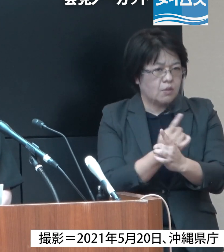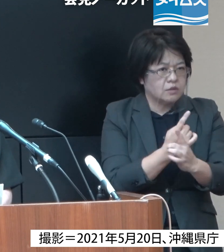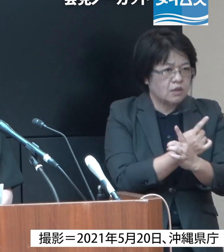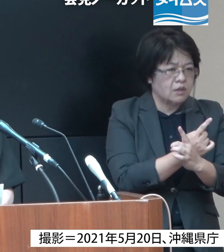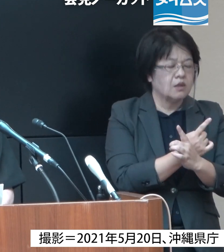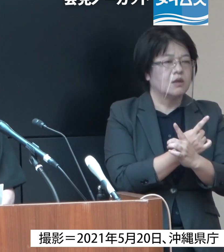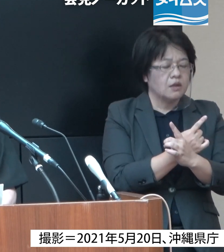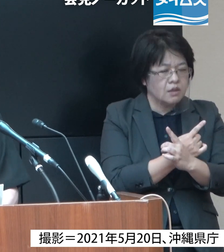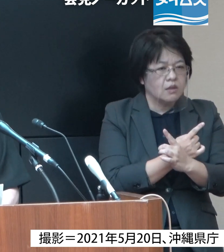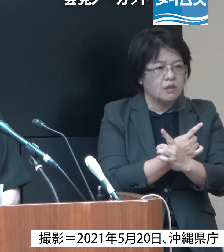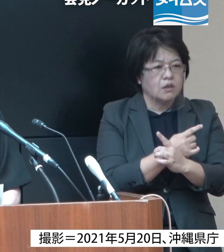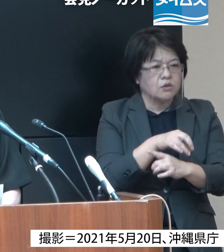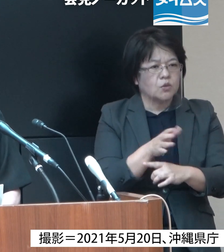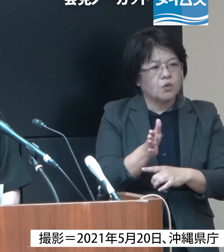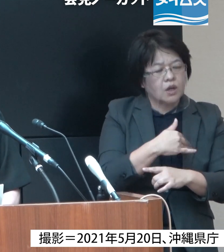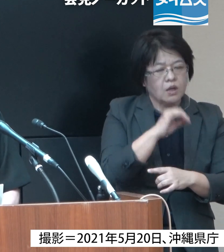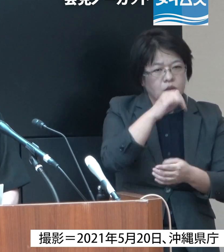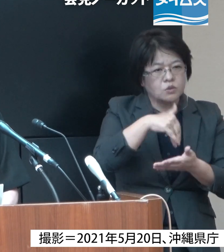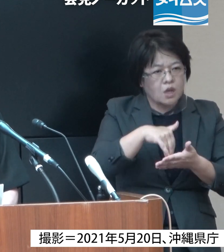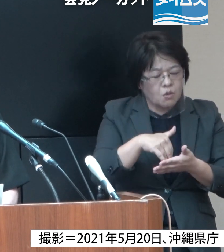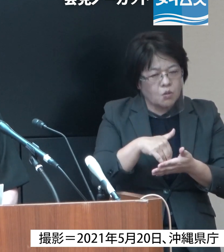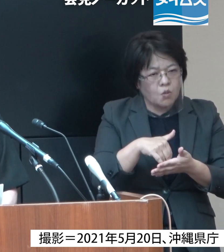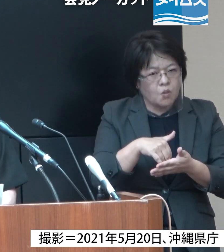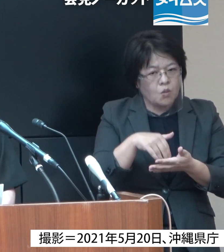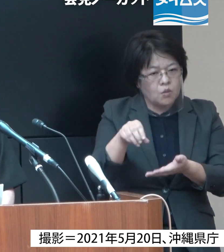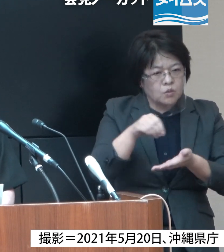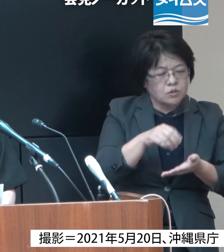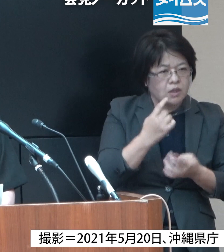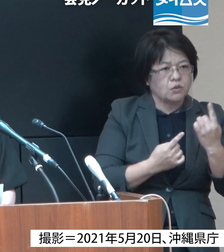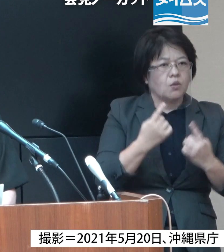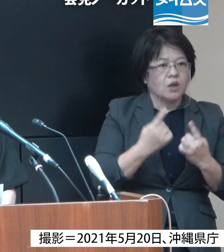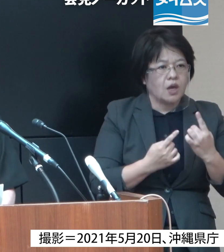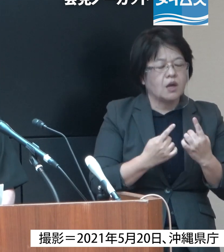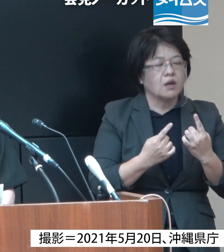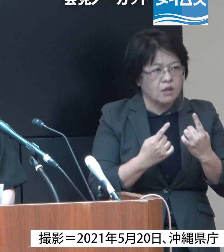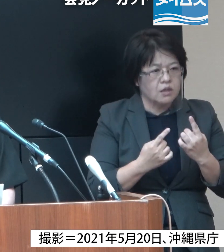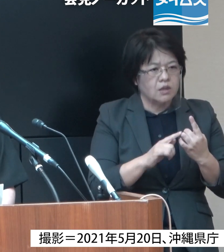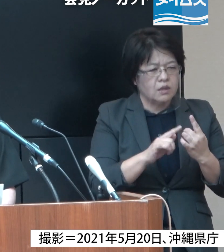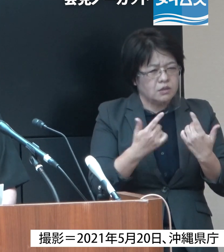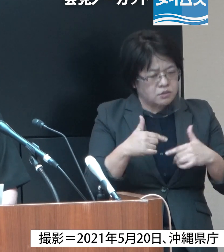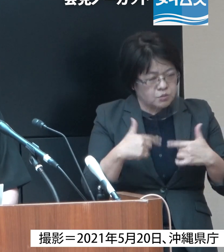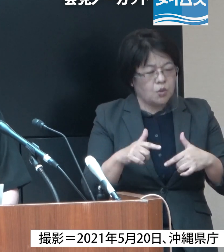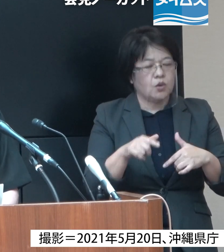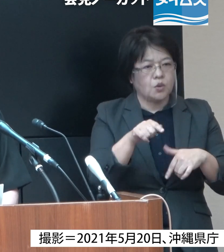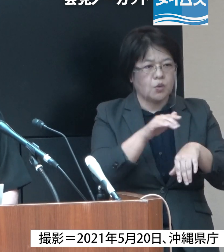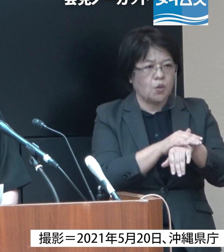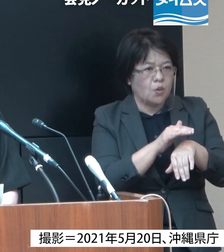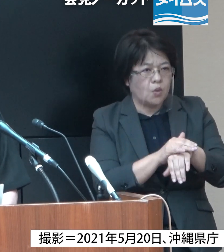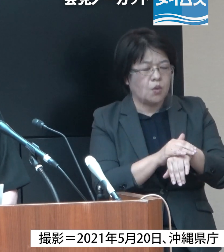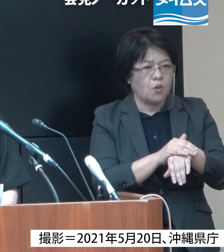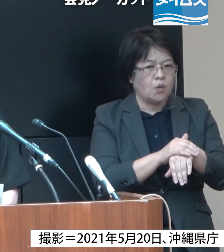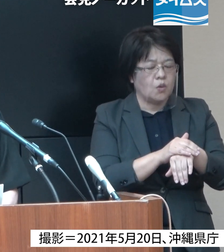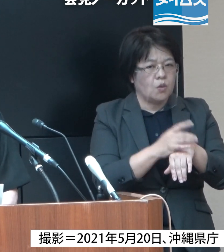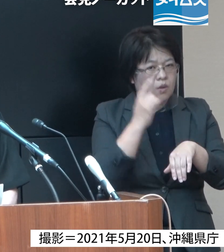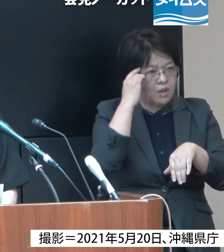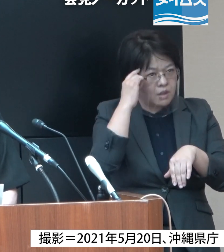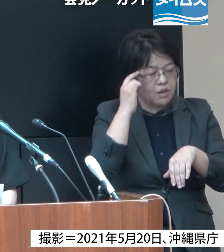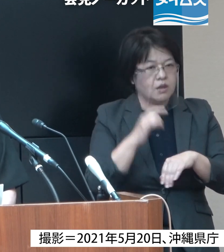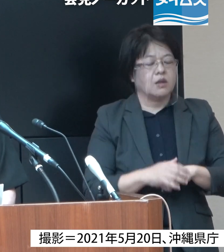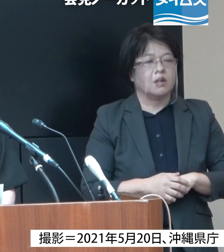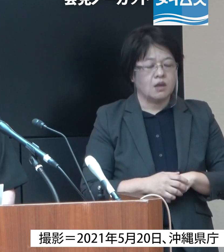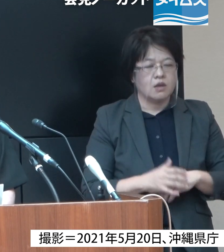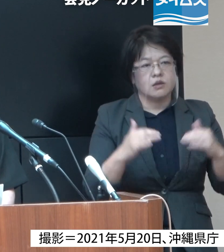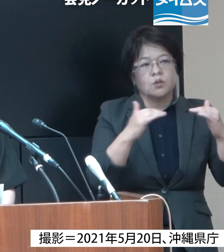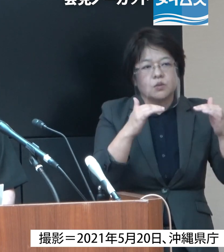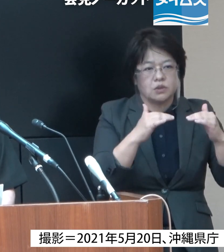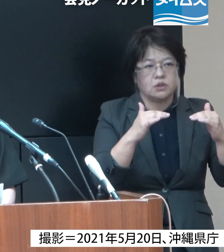きて、ではどこからその予算を手当てをするかということも、私たちも随時その方向性を見ながら、協